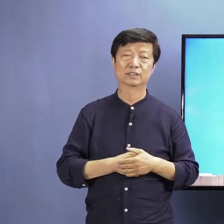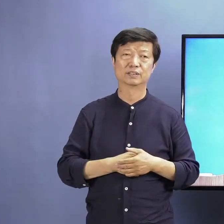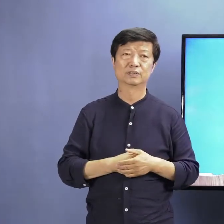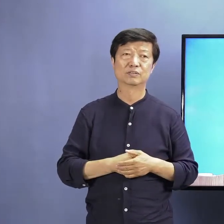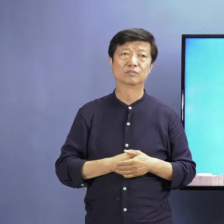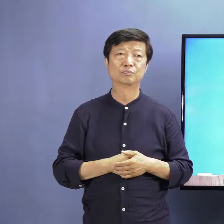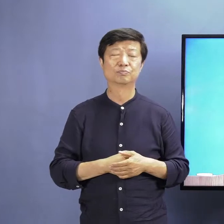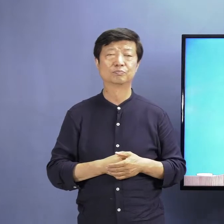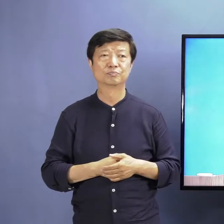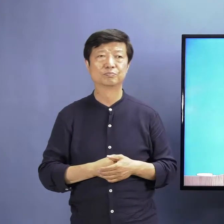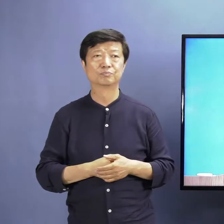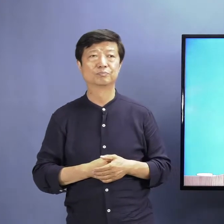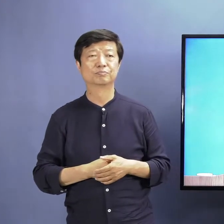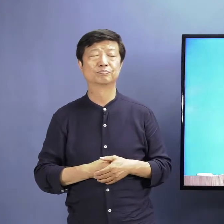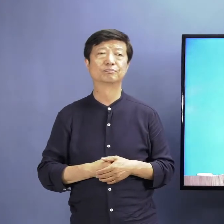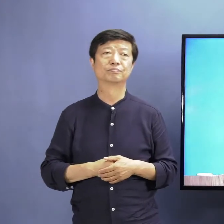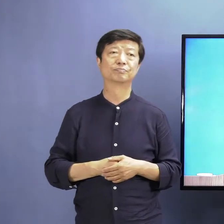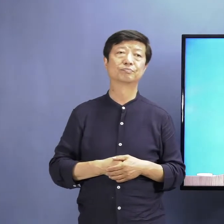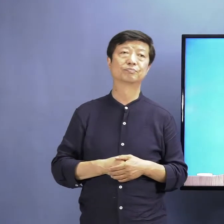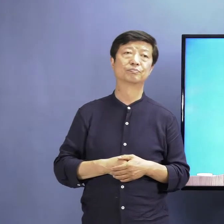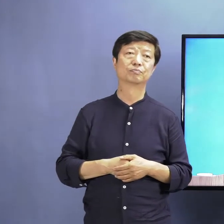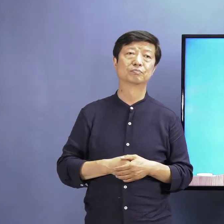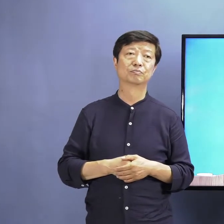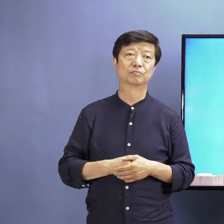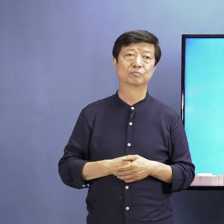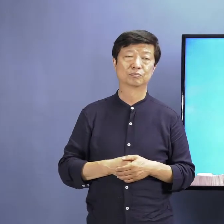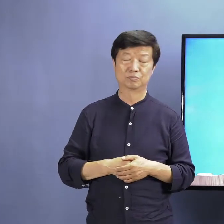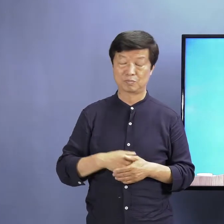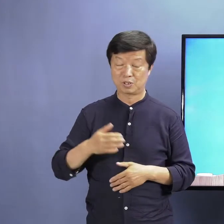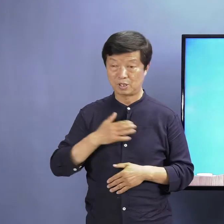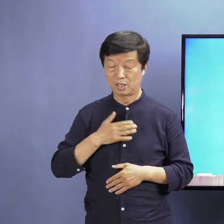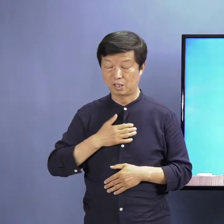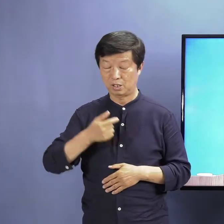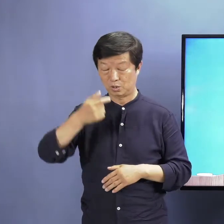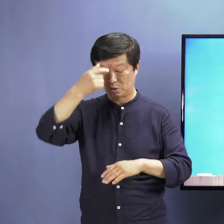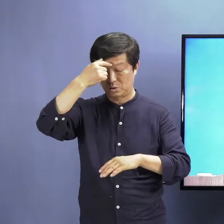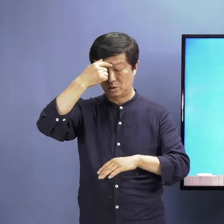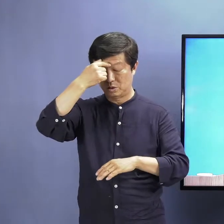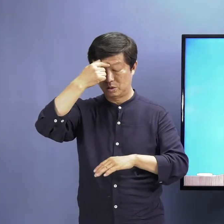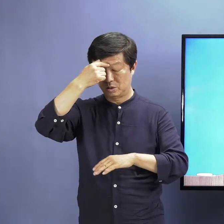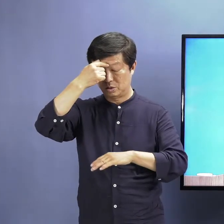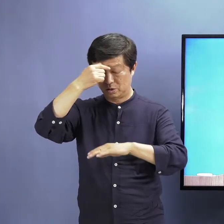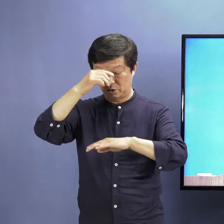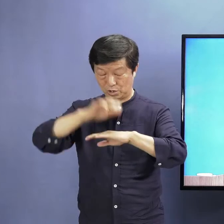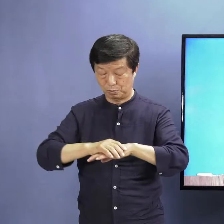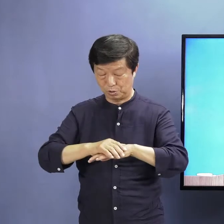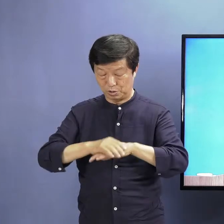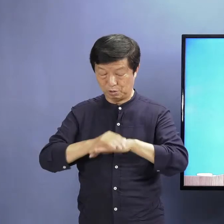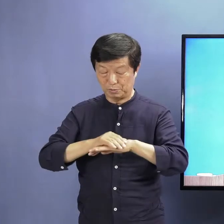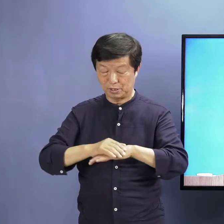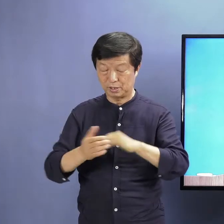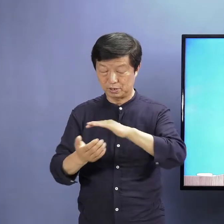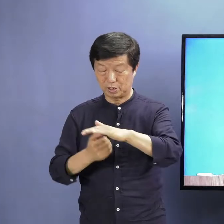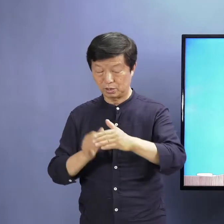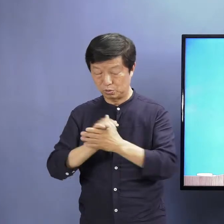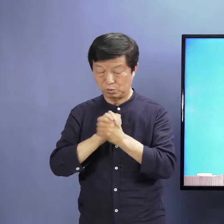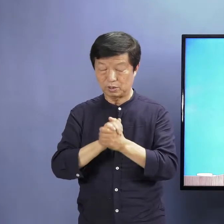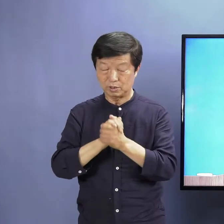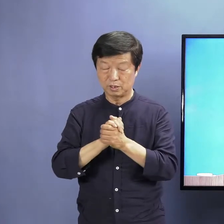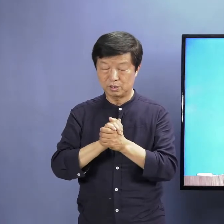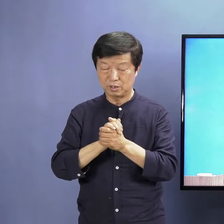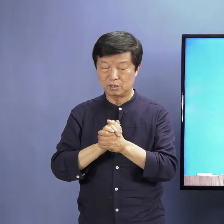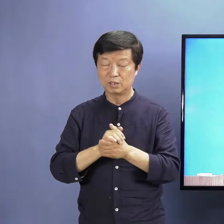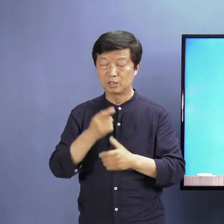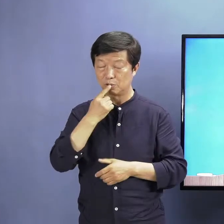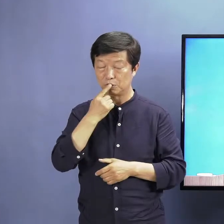어떤 경우 어떤 분은 그러더라고요. 자기가 예배당에 와서 딱 예배 전에 기도하려고 딱 했는데 그냥 자동으로